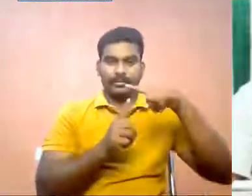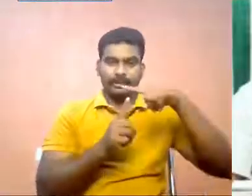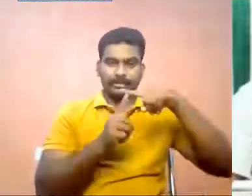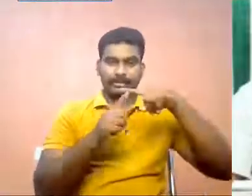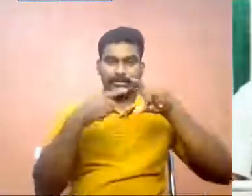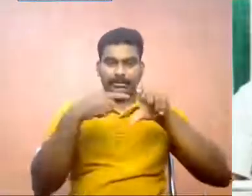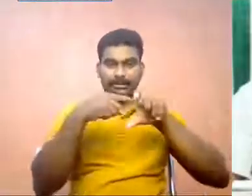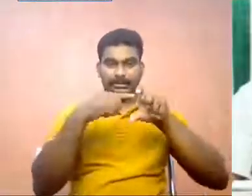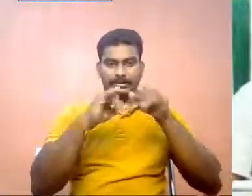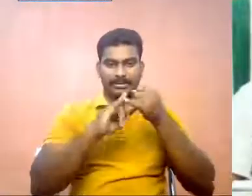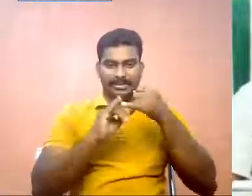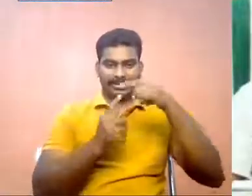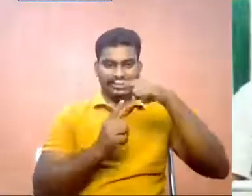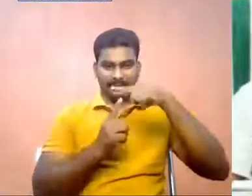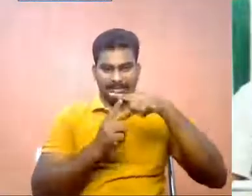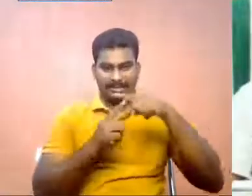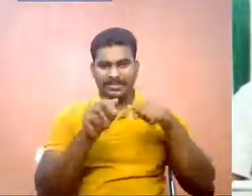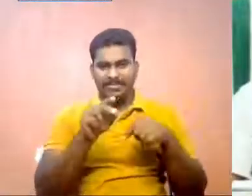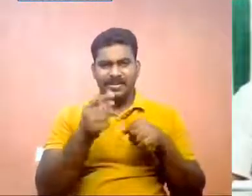അതിൻ്റെ അനുമതിയാവുകയാണ്.